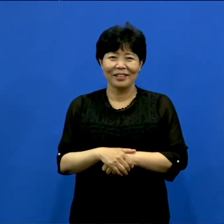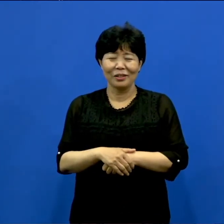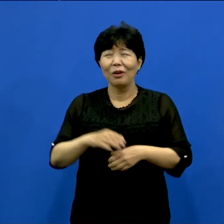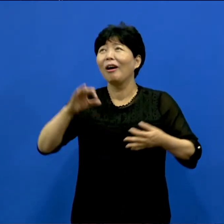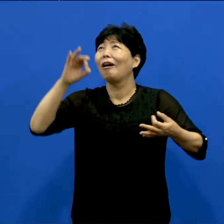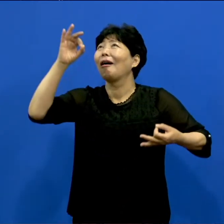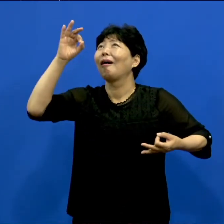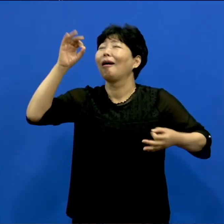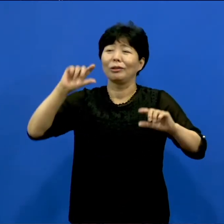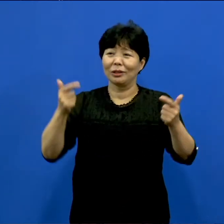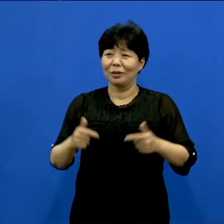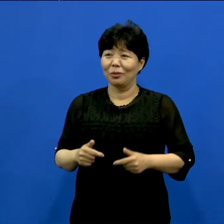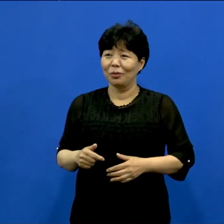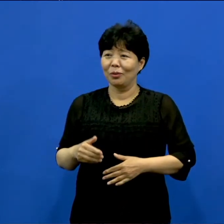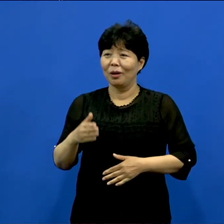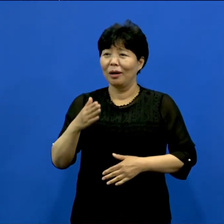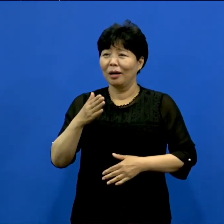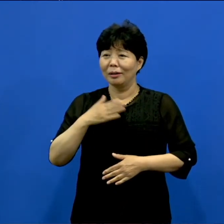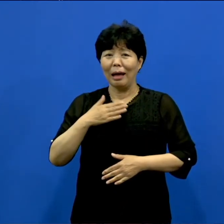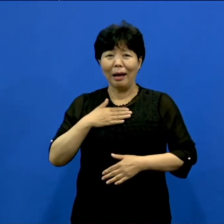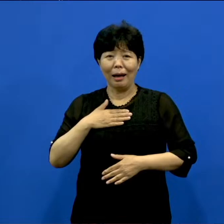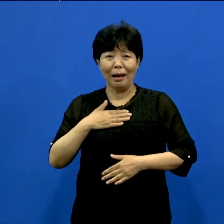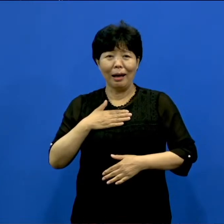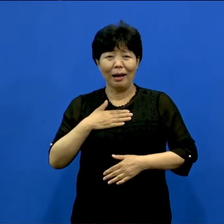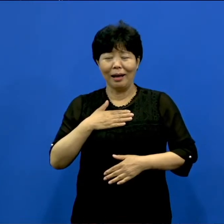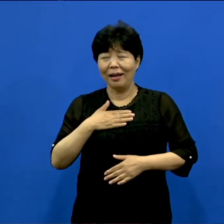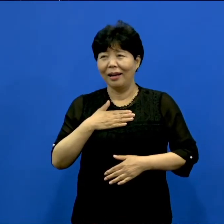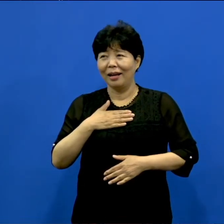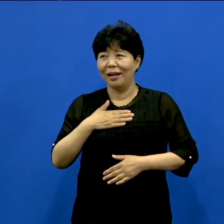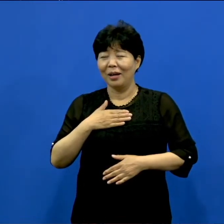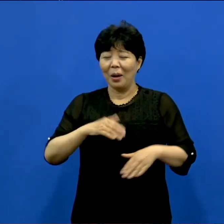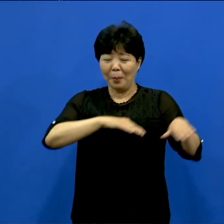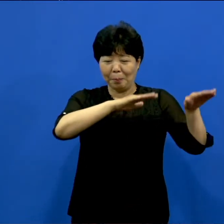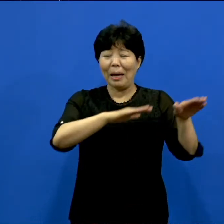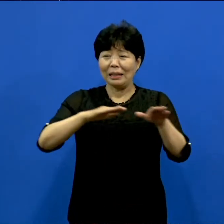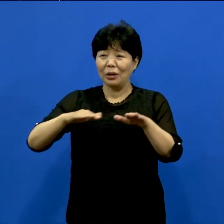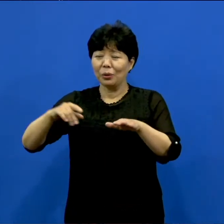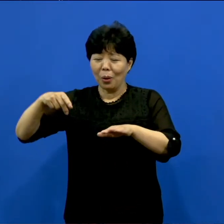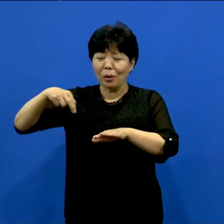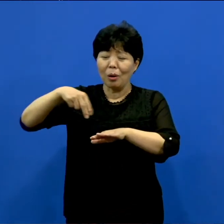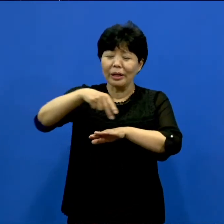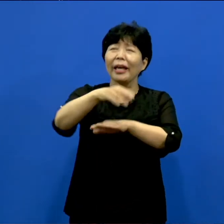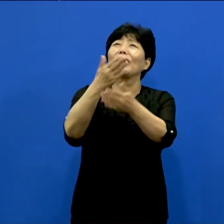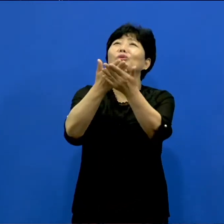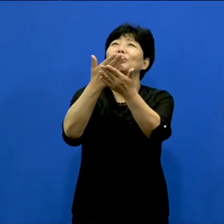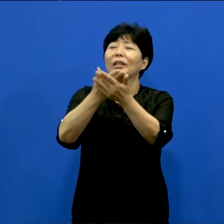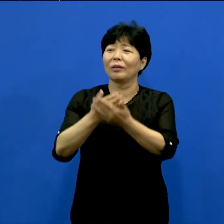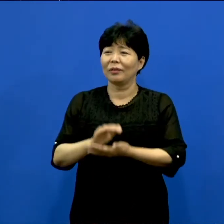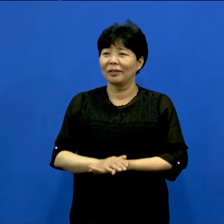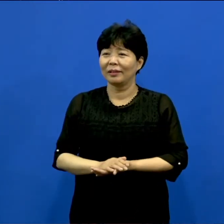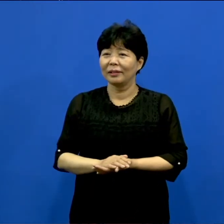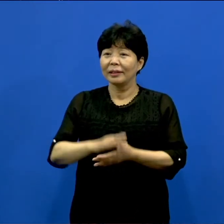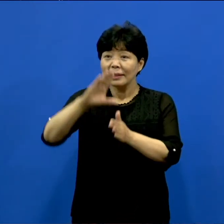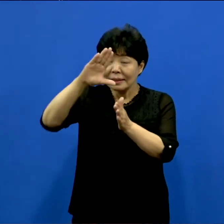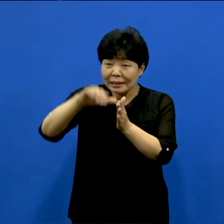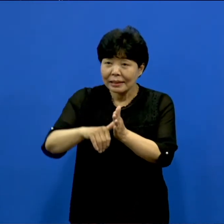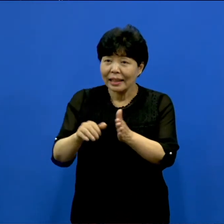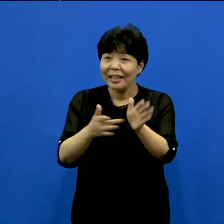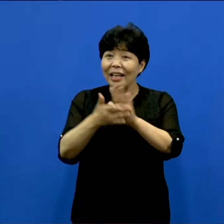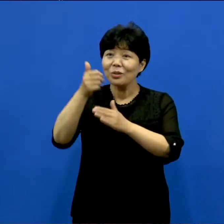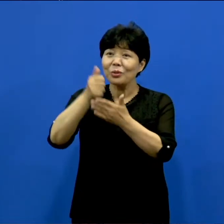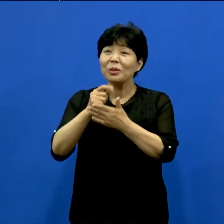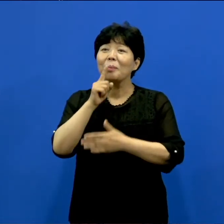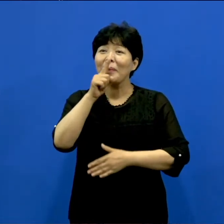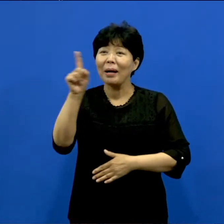또 걷겠다고 나하고 같이. 여러분, 그때 예수님이 뭐라 그랬어요? 기쁘게 오라는 거죠. 걸어오라.